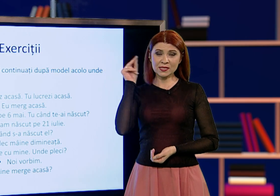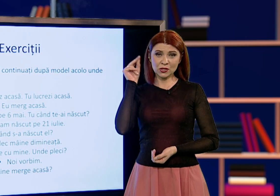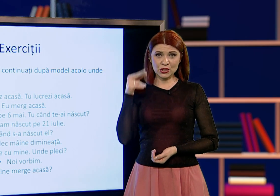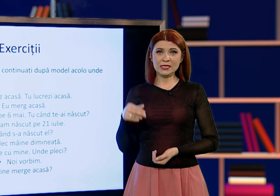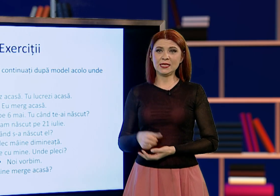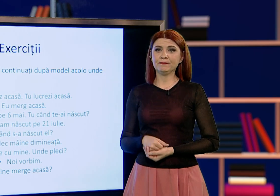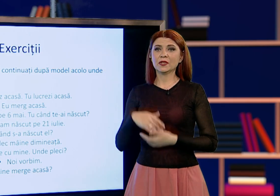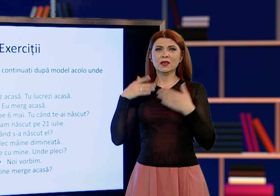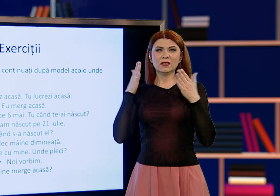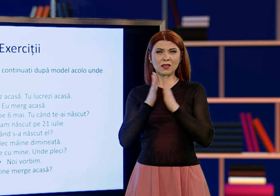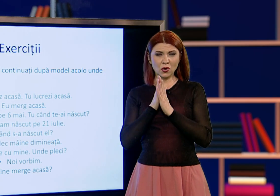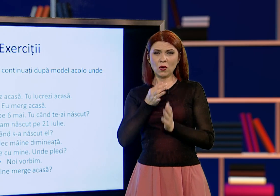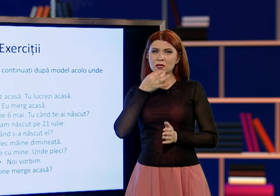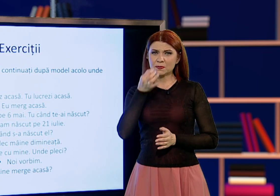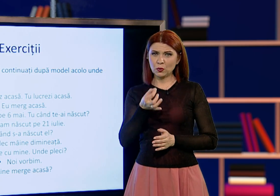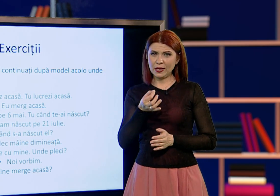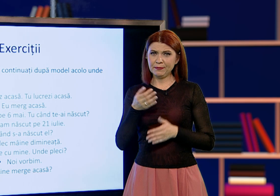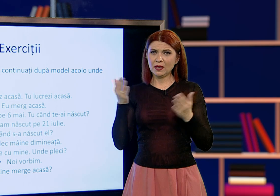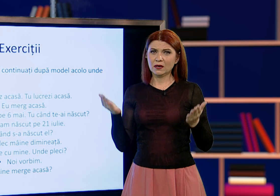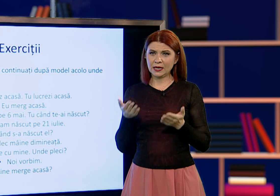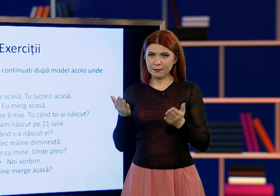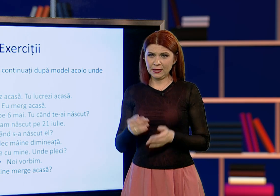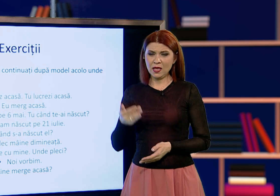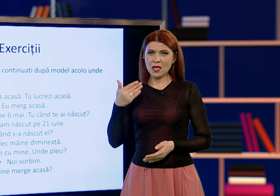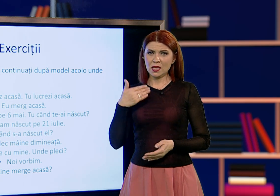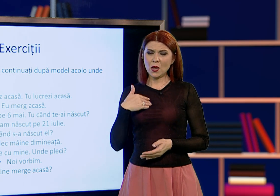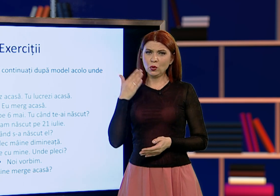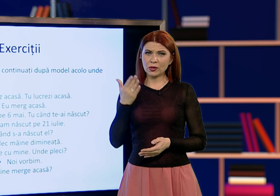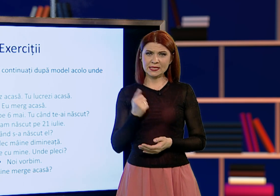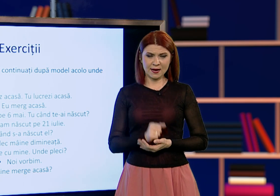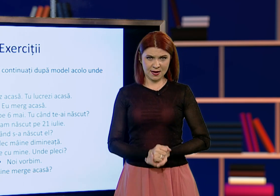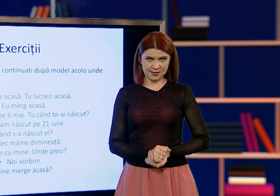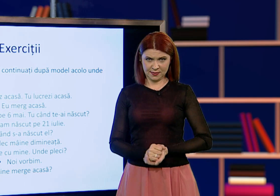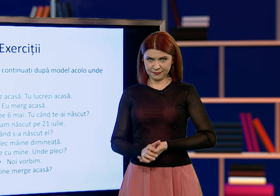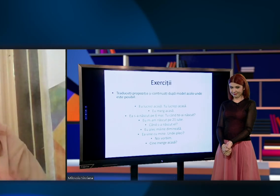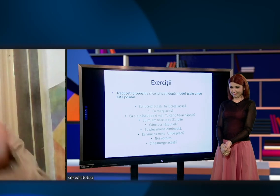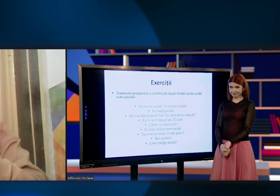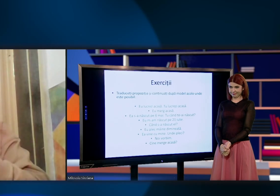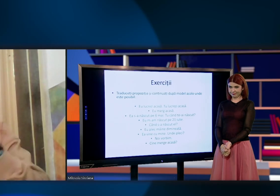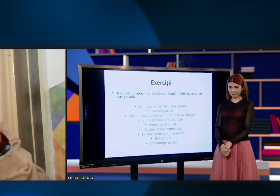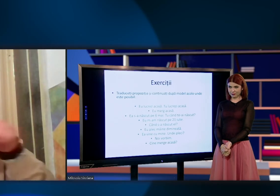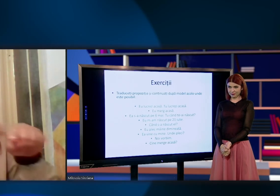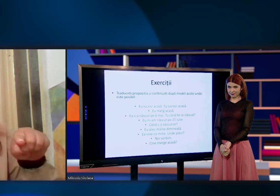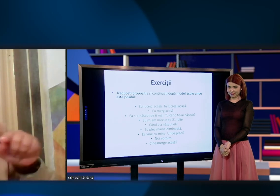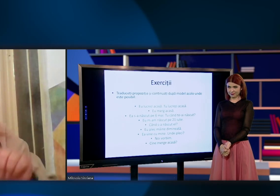exerciții Te rog spune mi repede Eu lucrez acasă Eu lucrează acasă